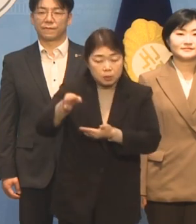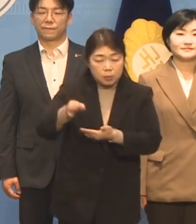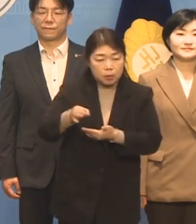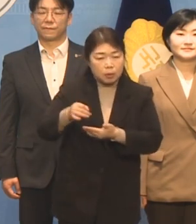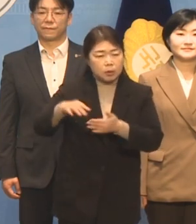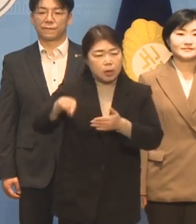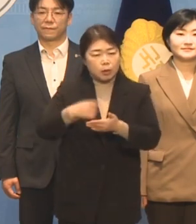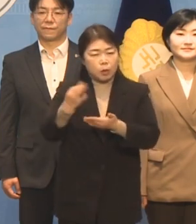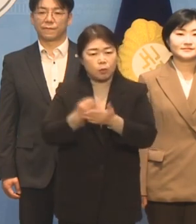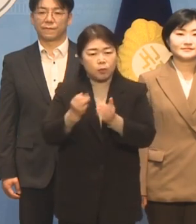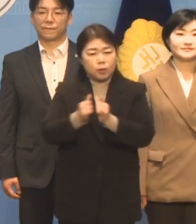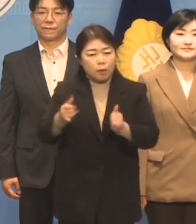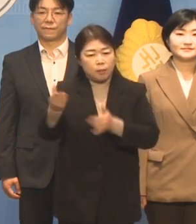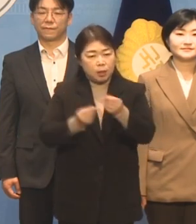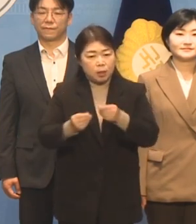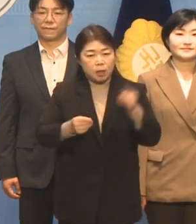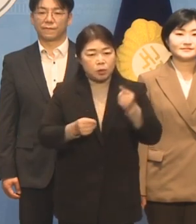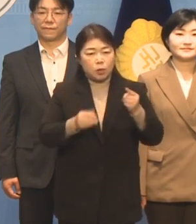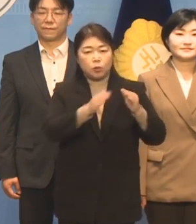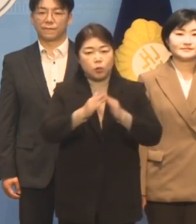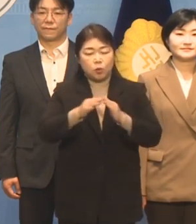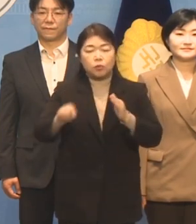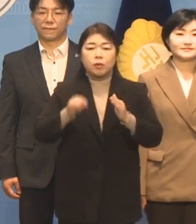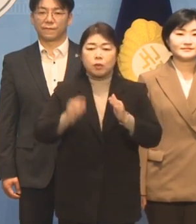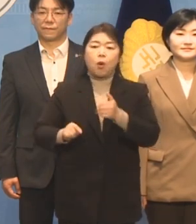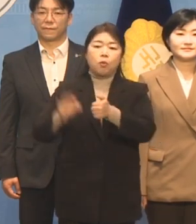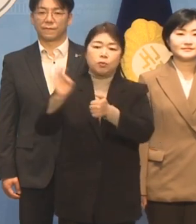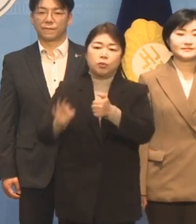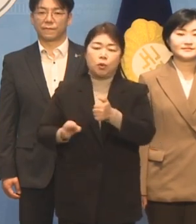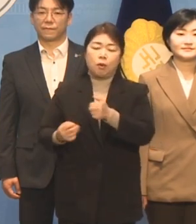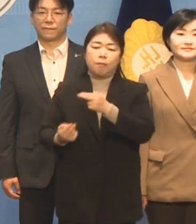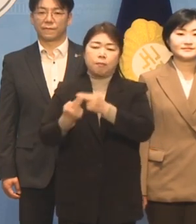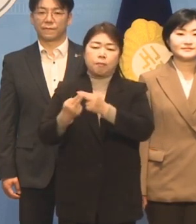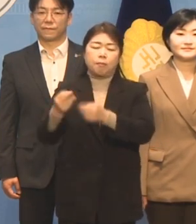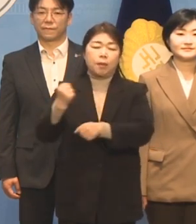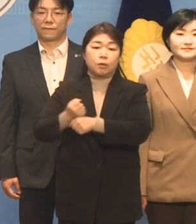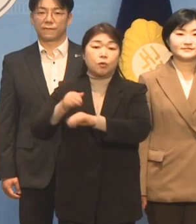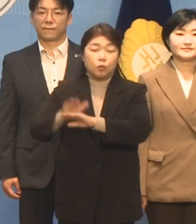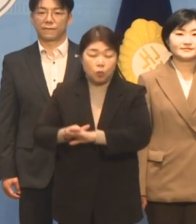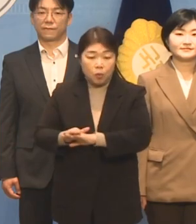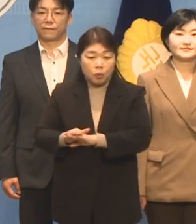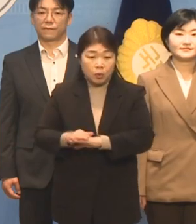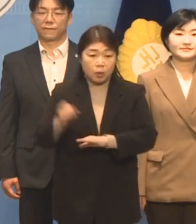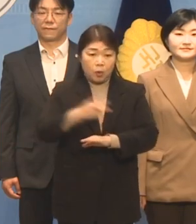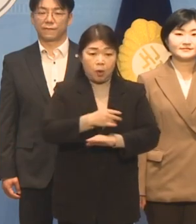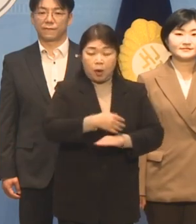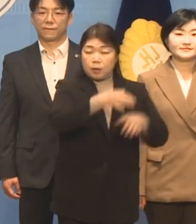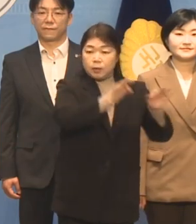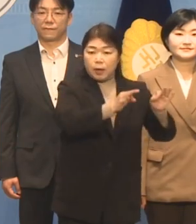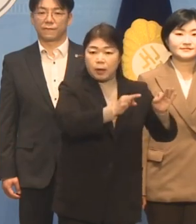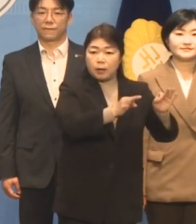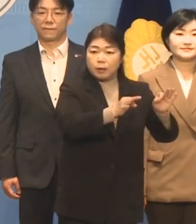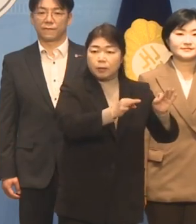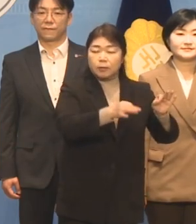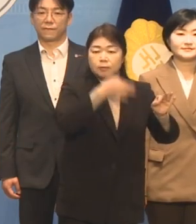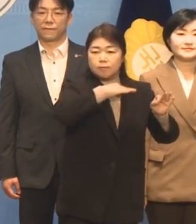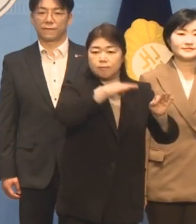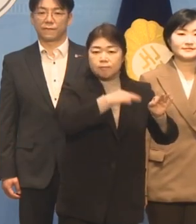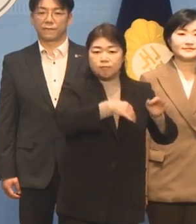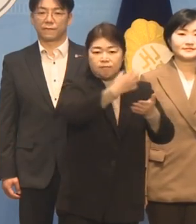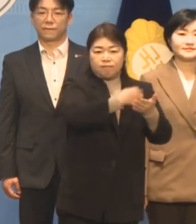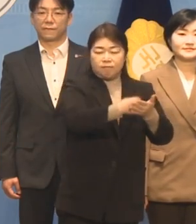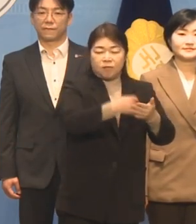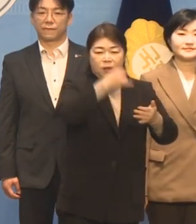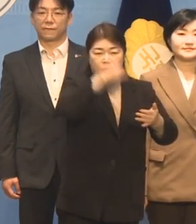해당하는 50조 원 이상을 목표로 기금 재원의 일부는 은행 초과 수익에 대한 횡재세 세수로